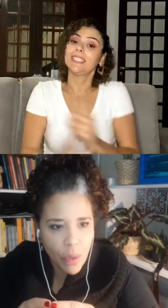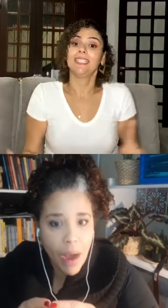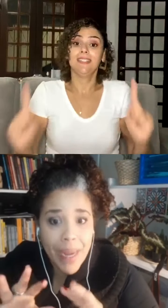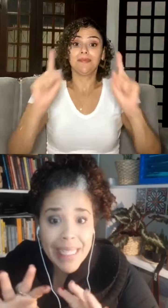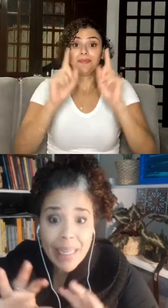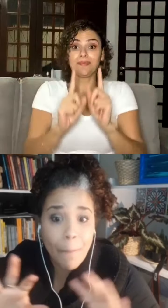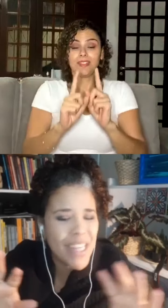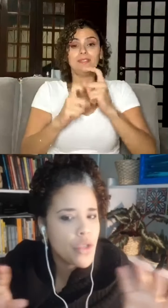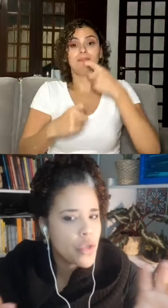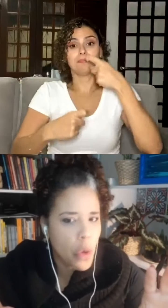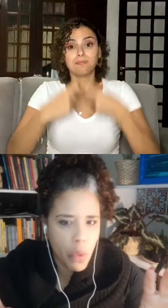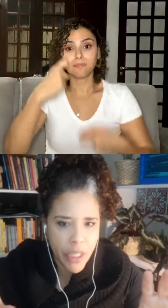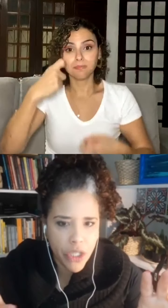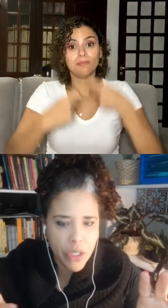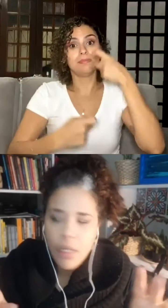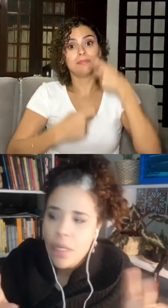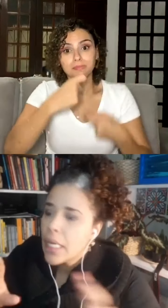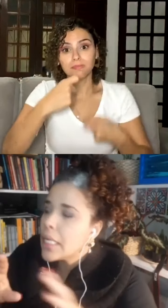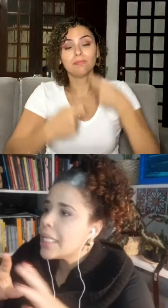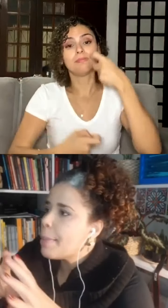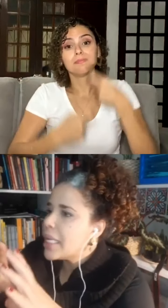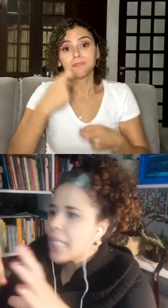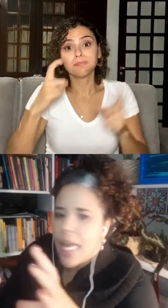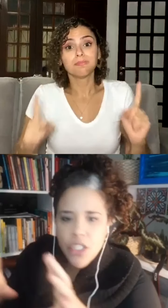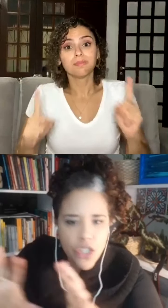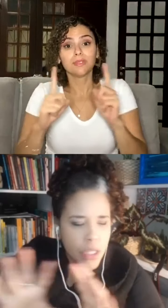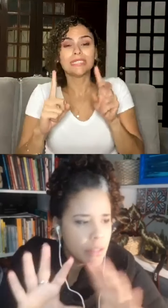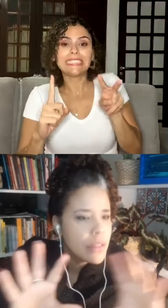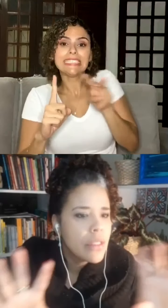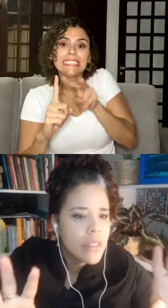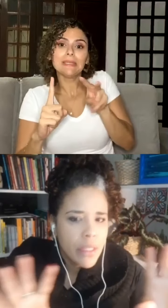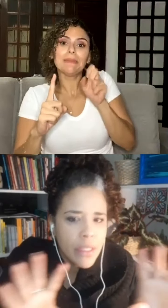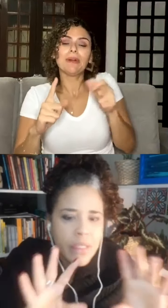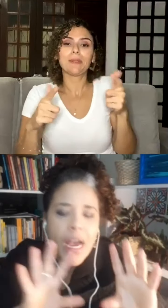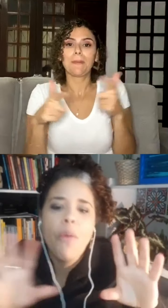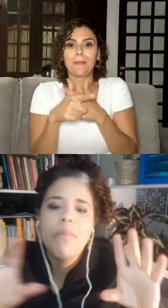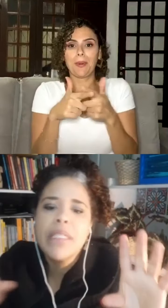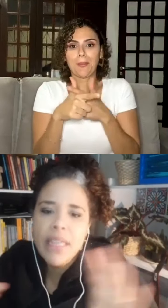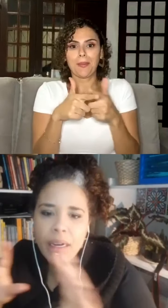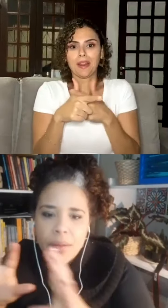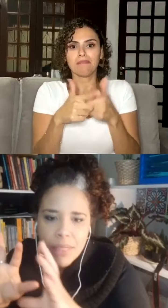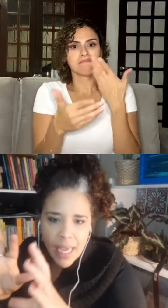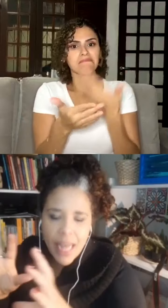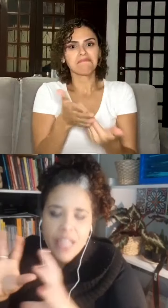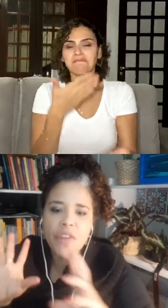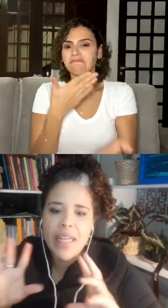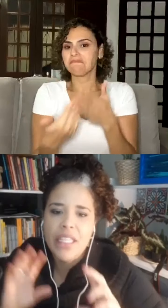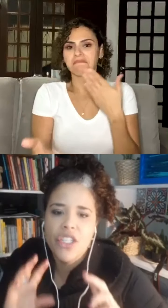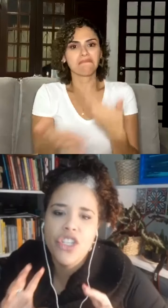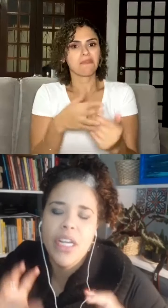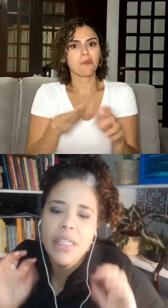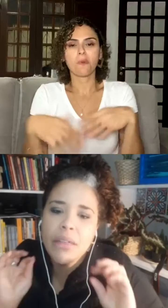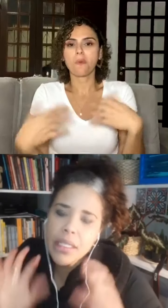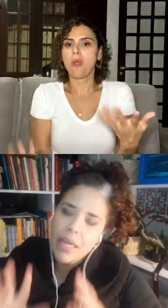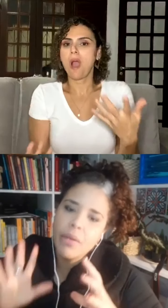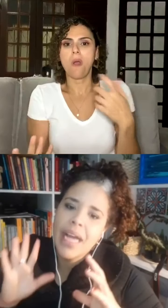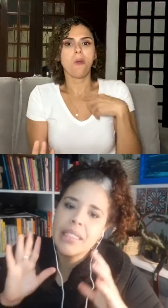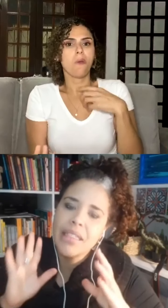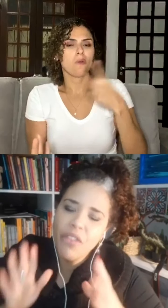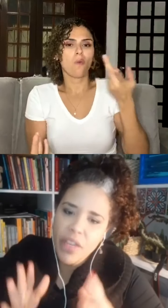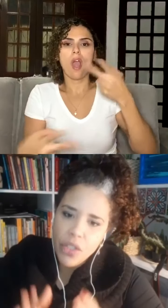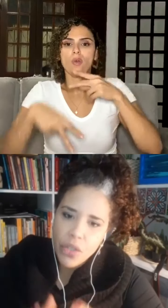sexual entre pessoas, independente da opção que elas fazem de gênero, que são